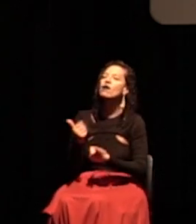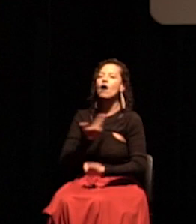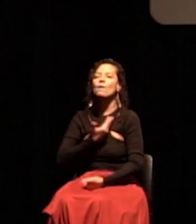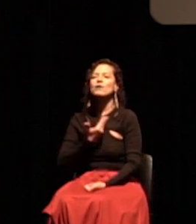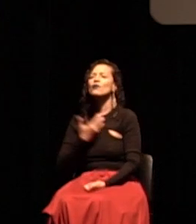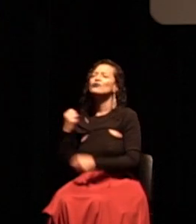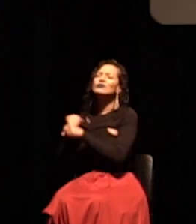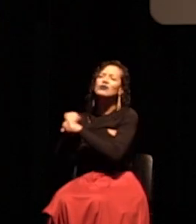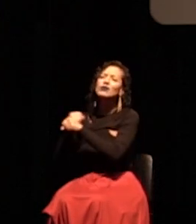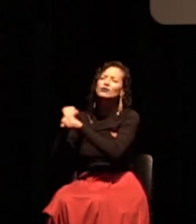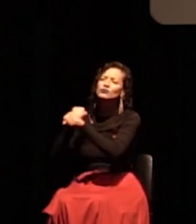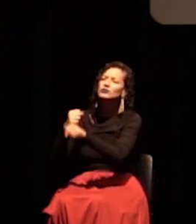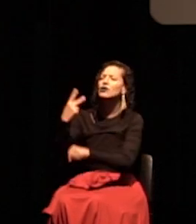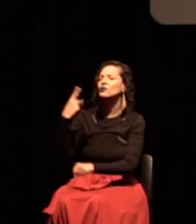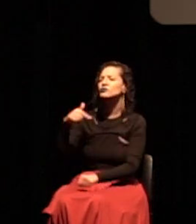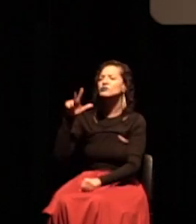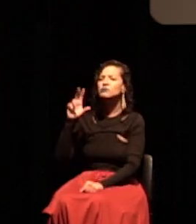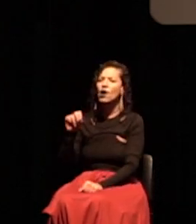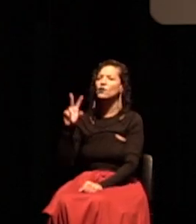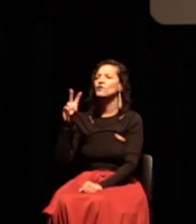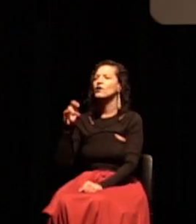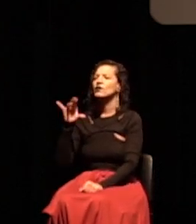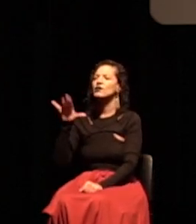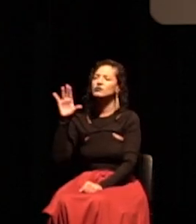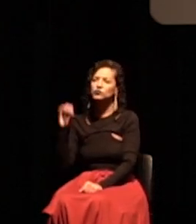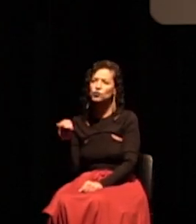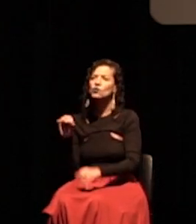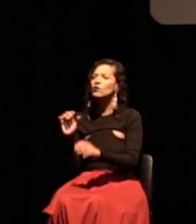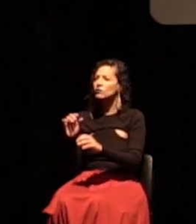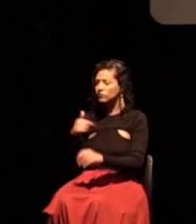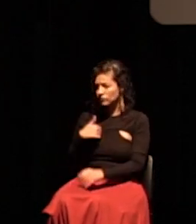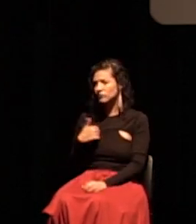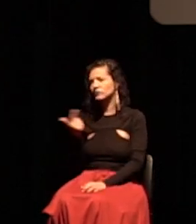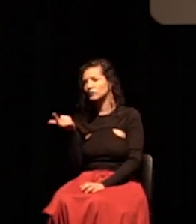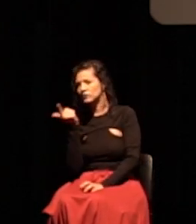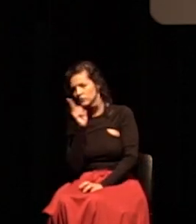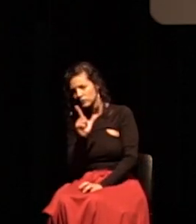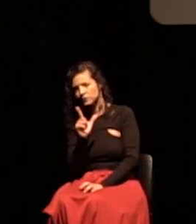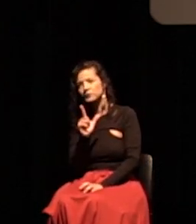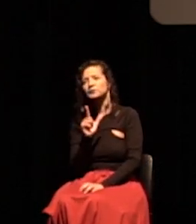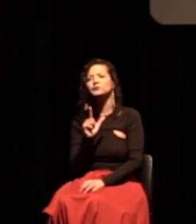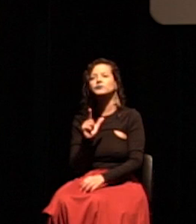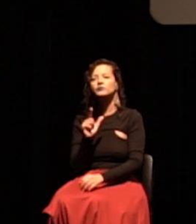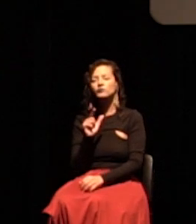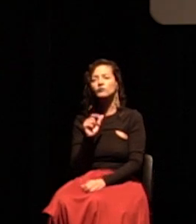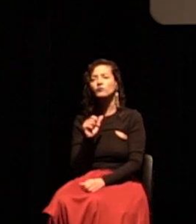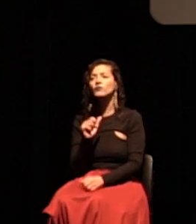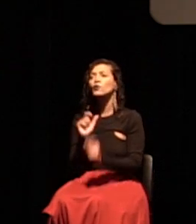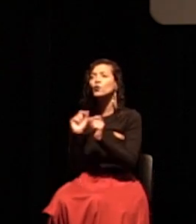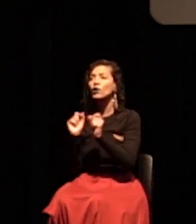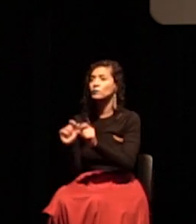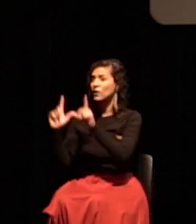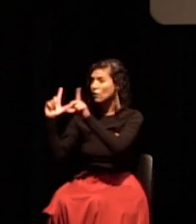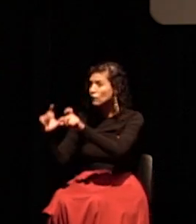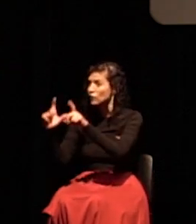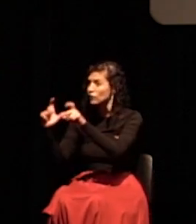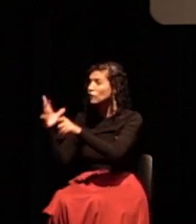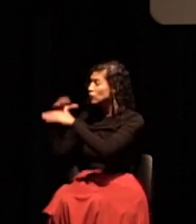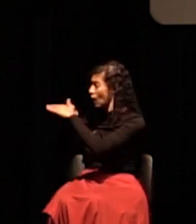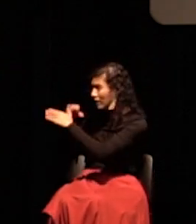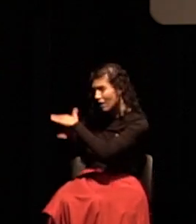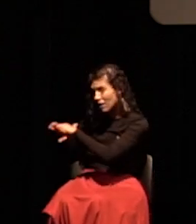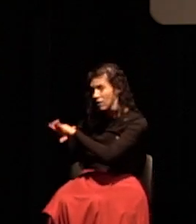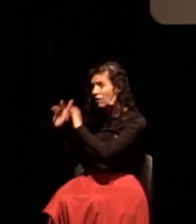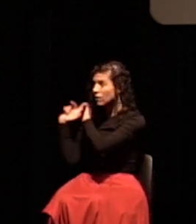eu pudesse, então, conseguir olhar e reviver aqueles